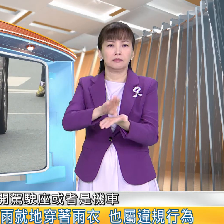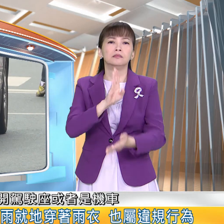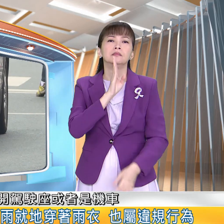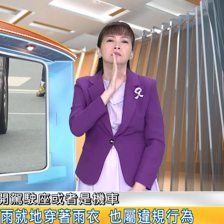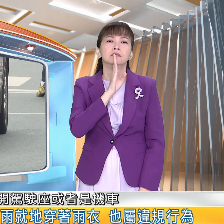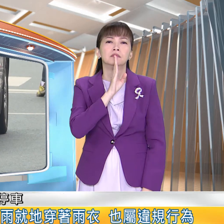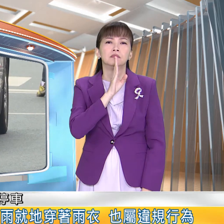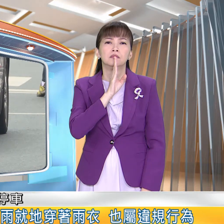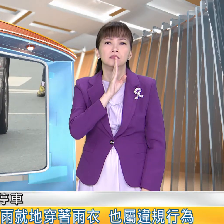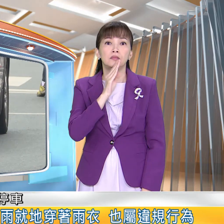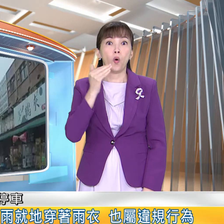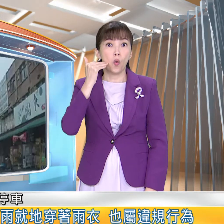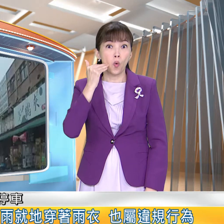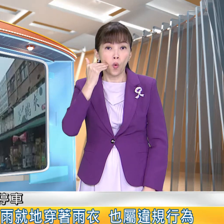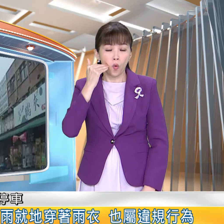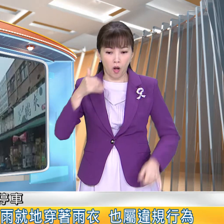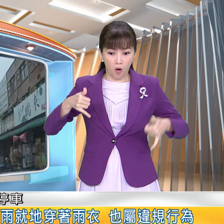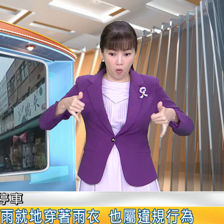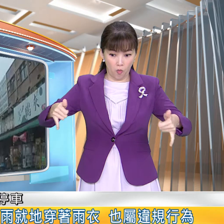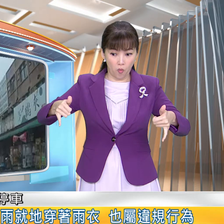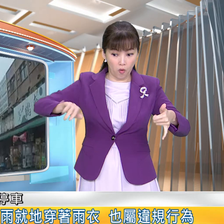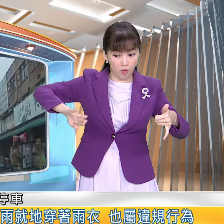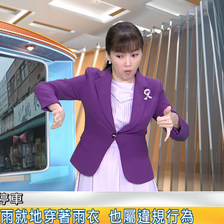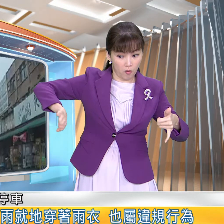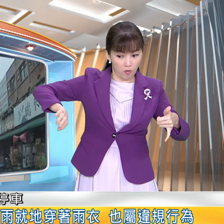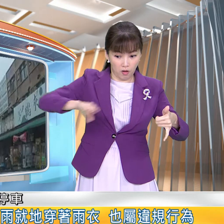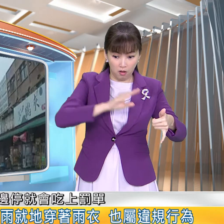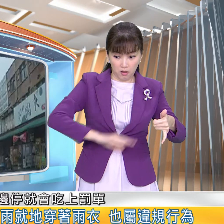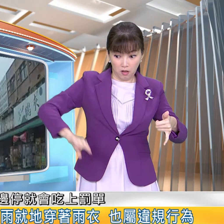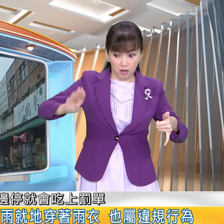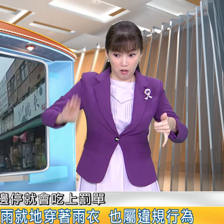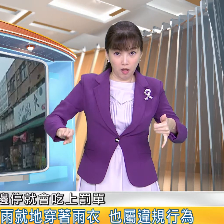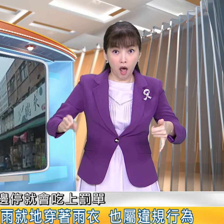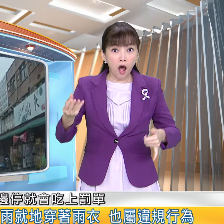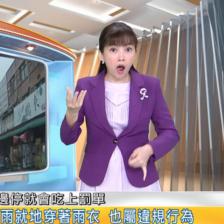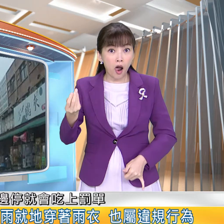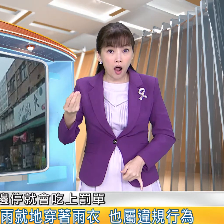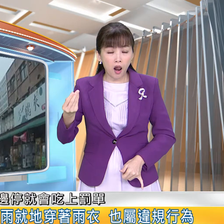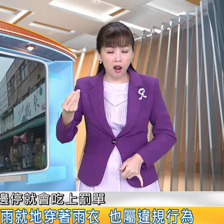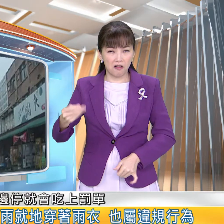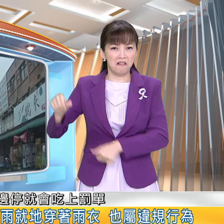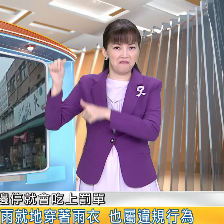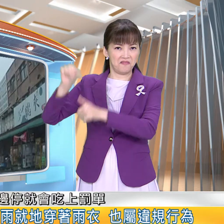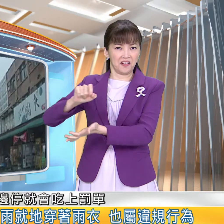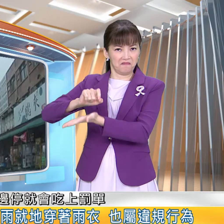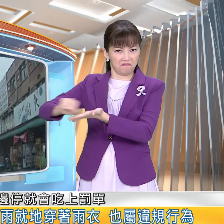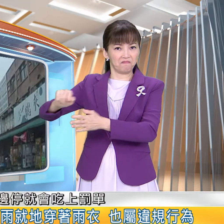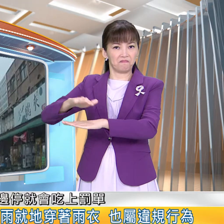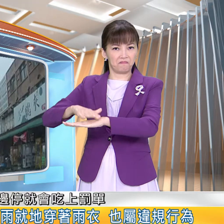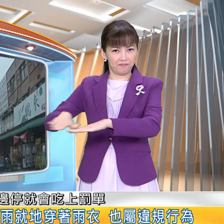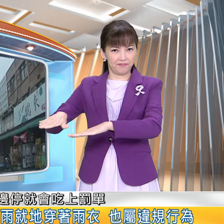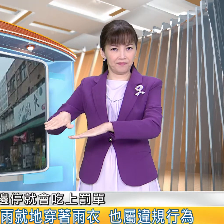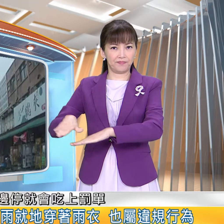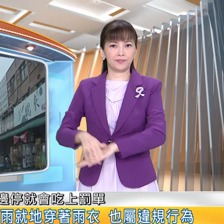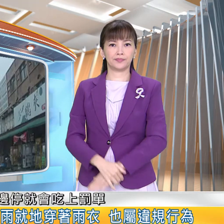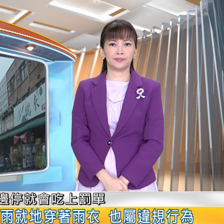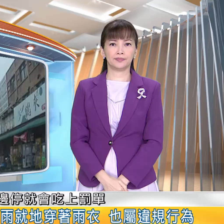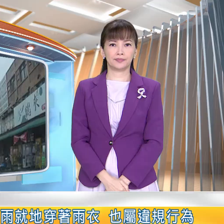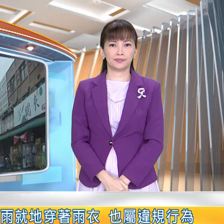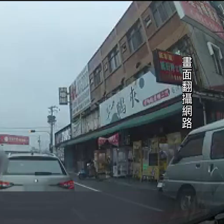就算是临时停车，如果没有靠边停，就会吃上罚单。